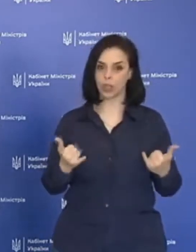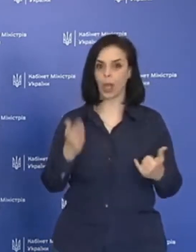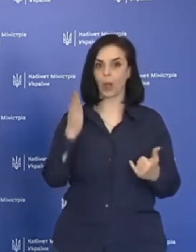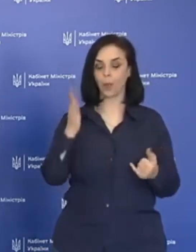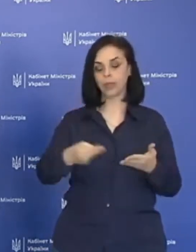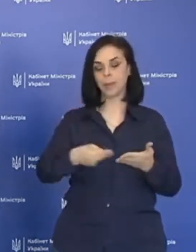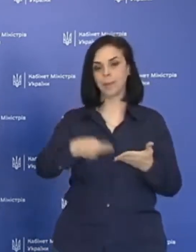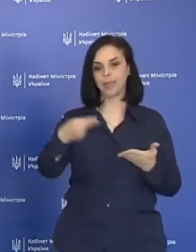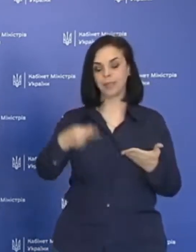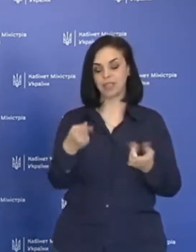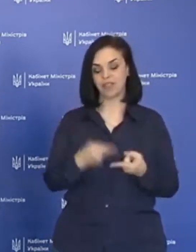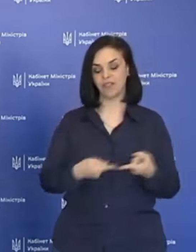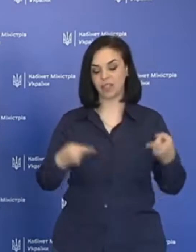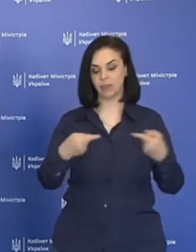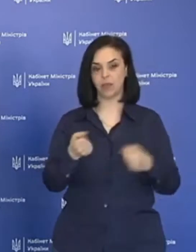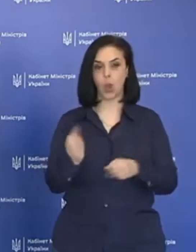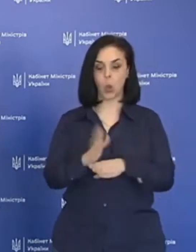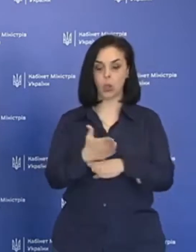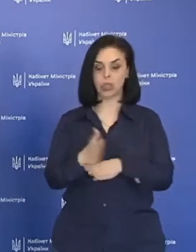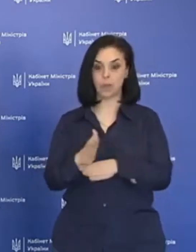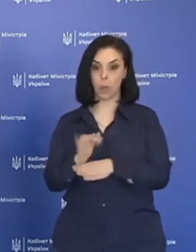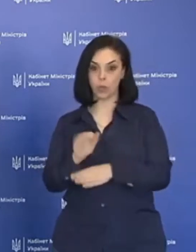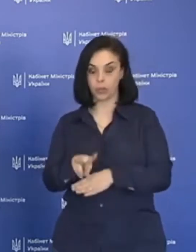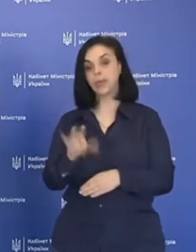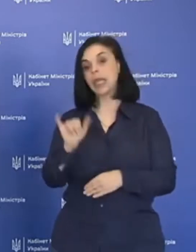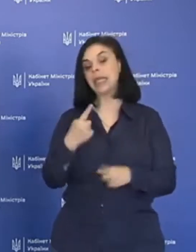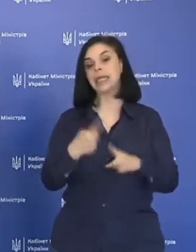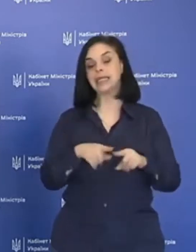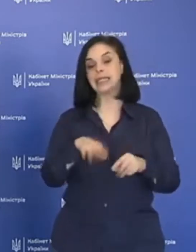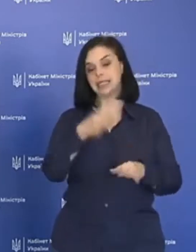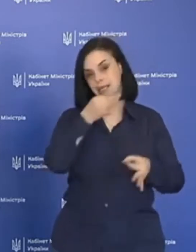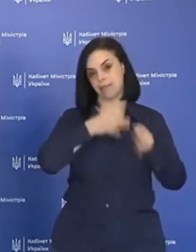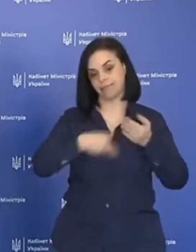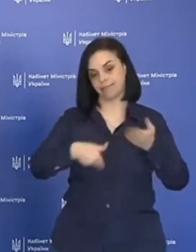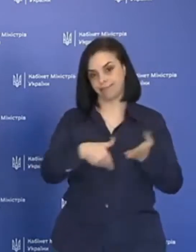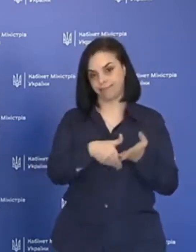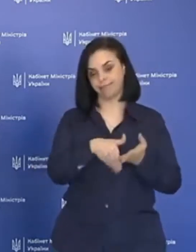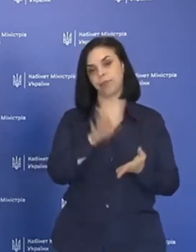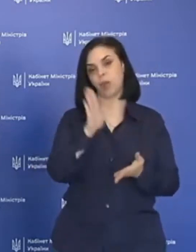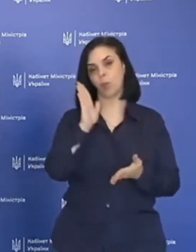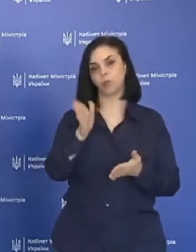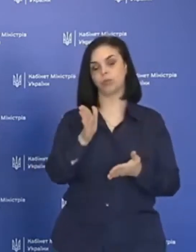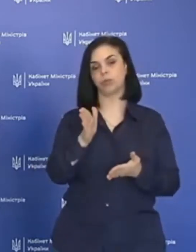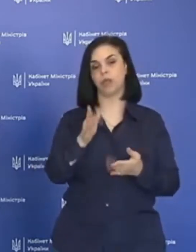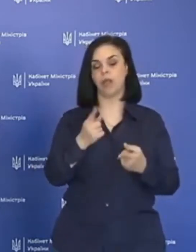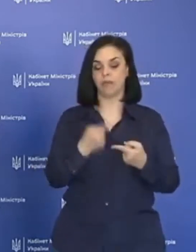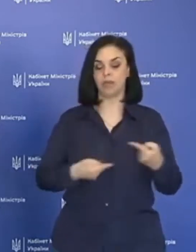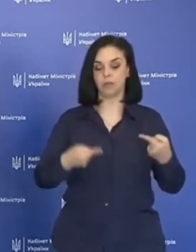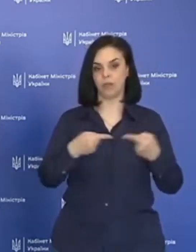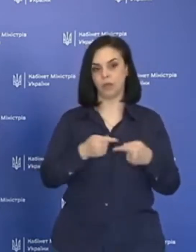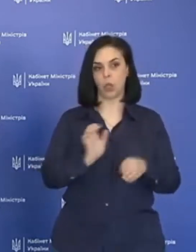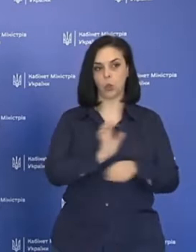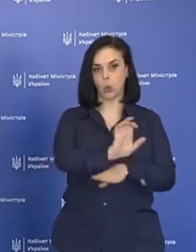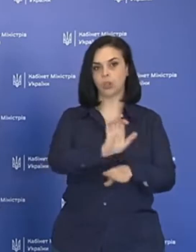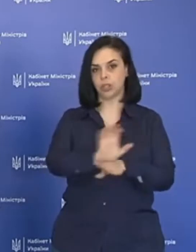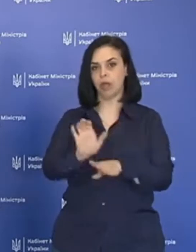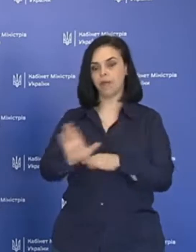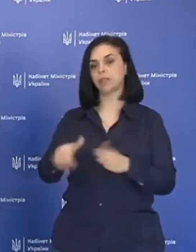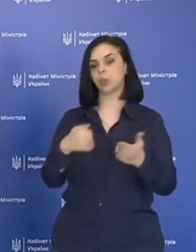буде підписаний відповідний розподіл, і цей лікарський засіб буде відповідно